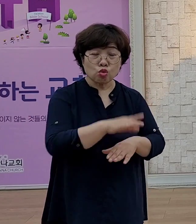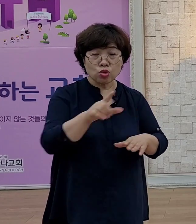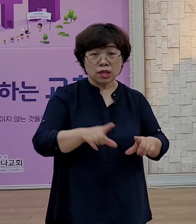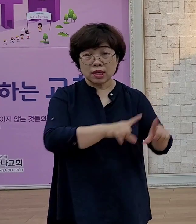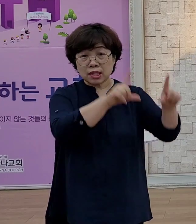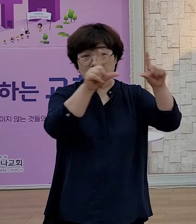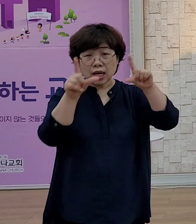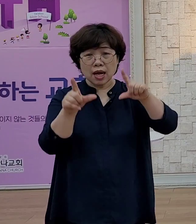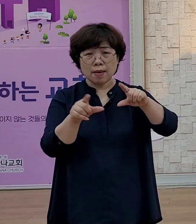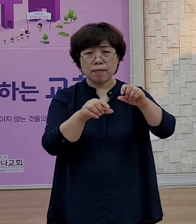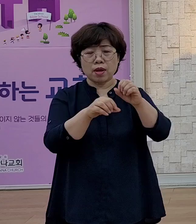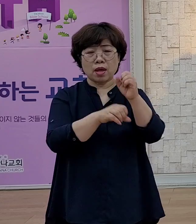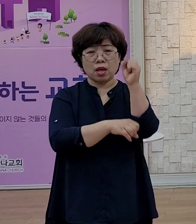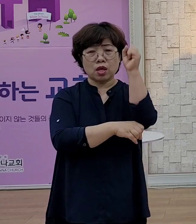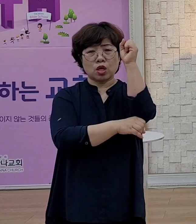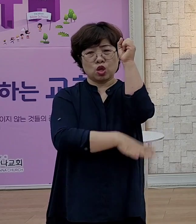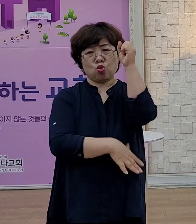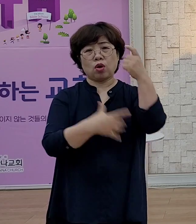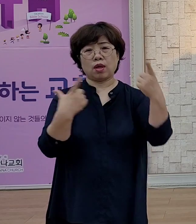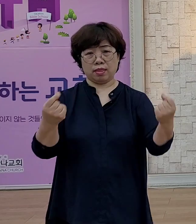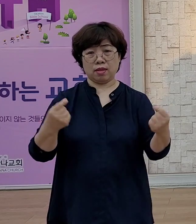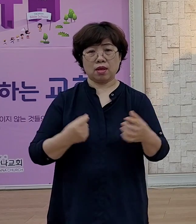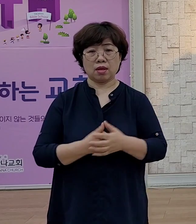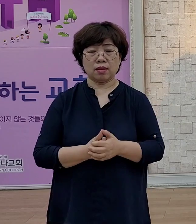삶의 지표입니다.